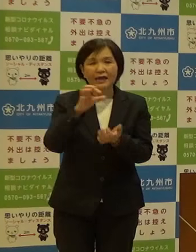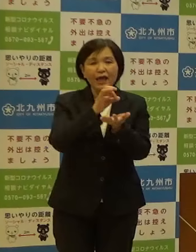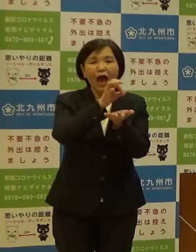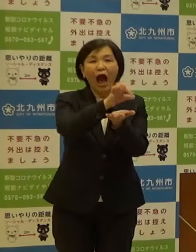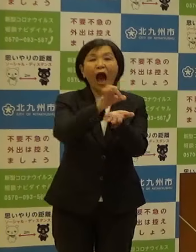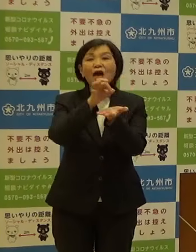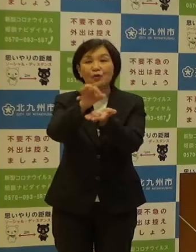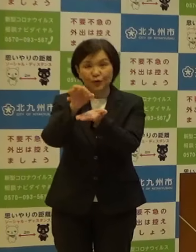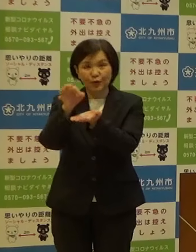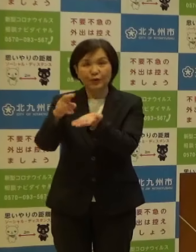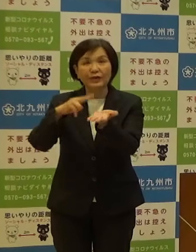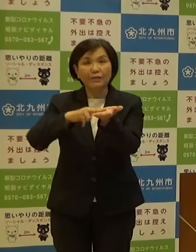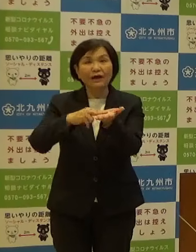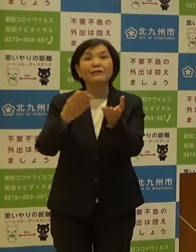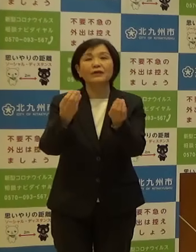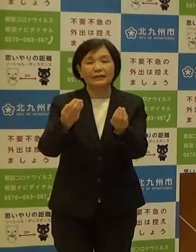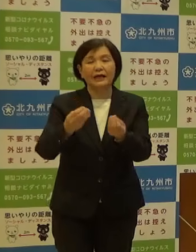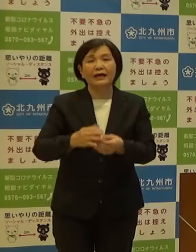ることになりますが、